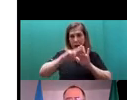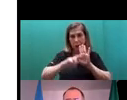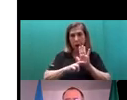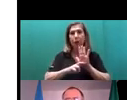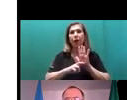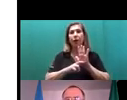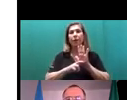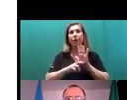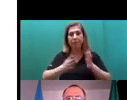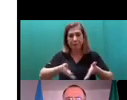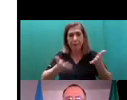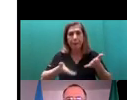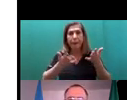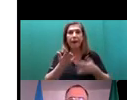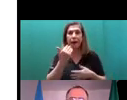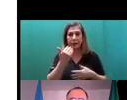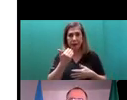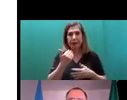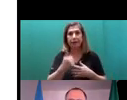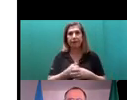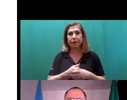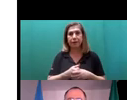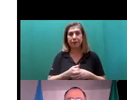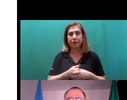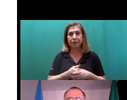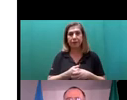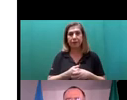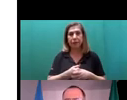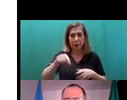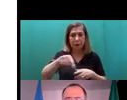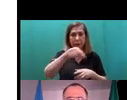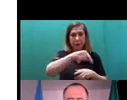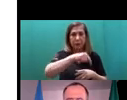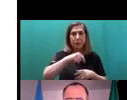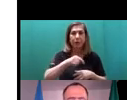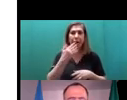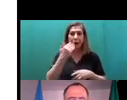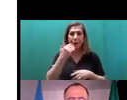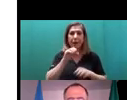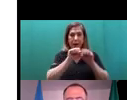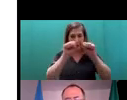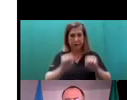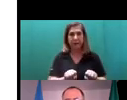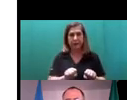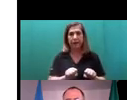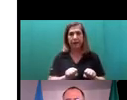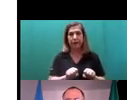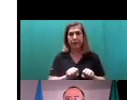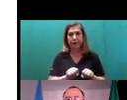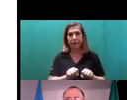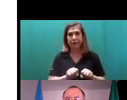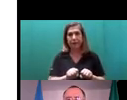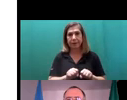que promovam a alimentação e os circuitos curtos e os sistemas alimentares com